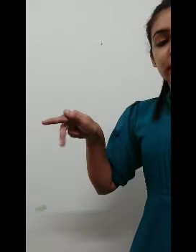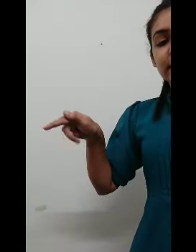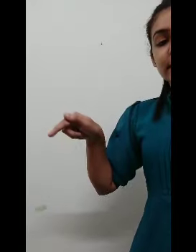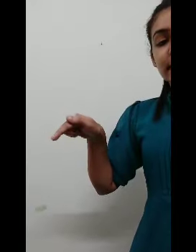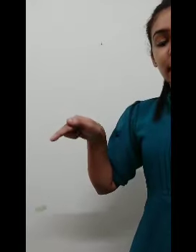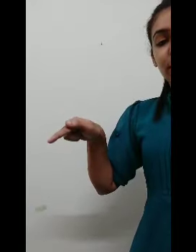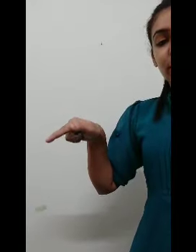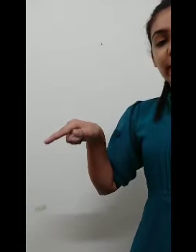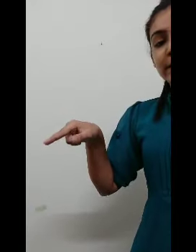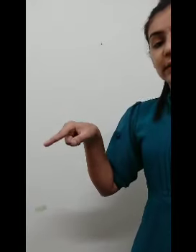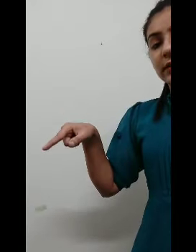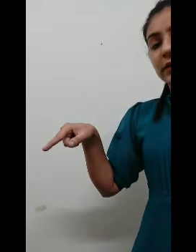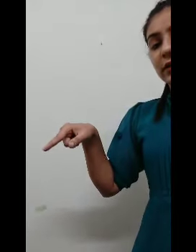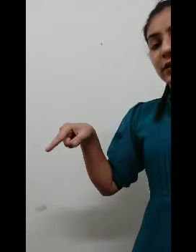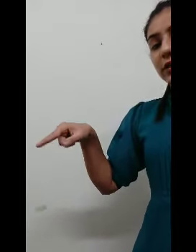this is alphabet Q,